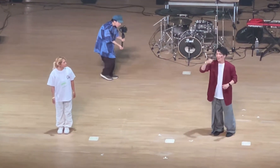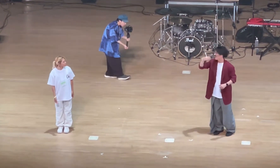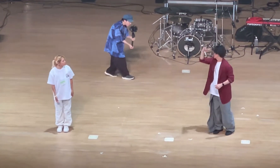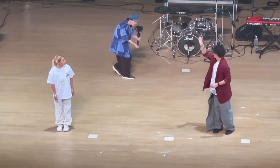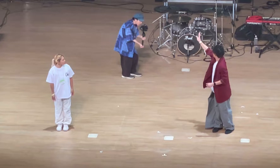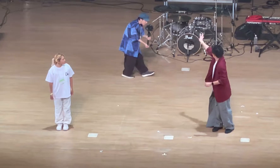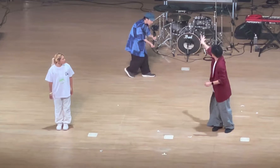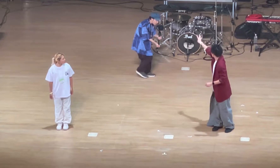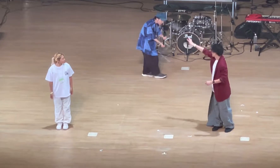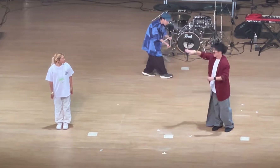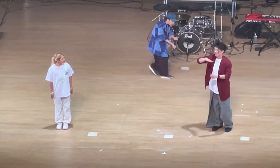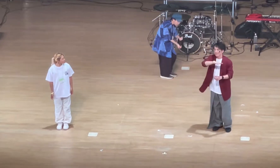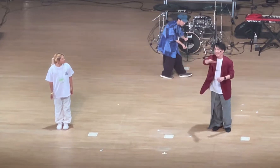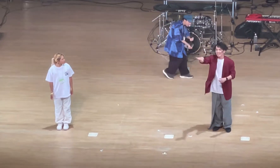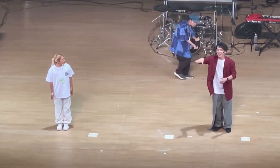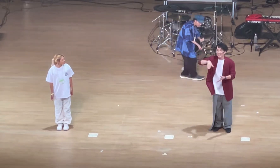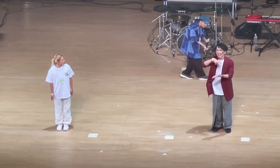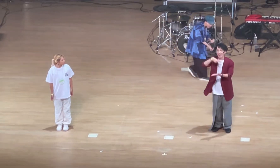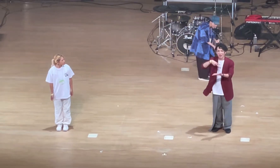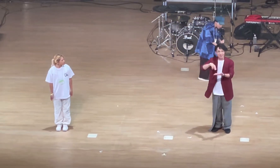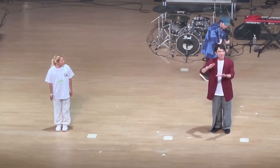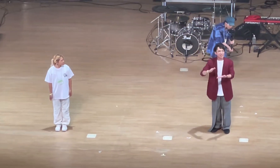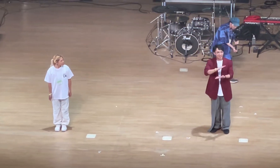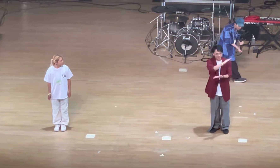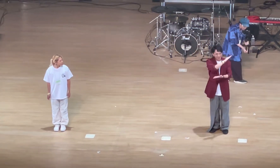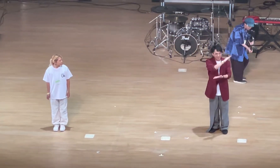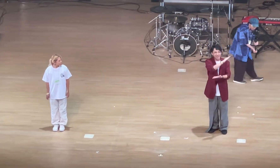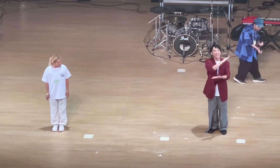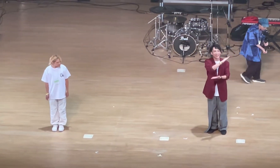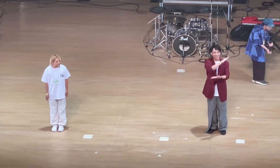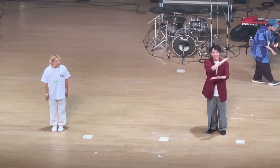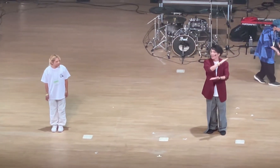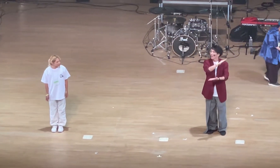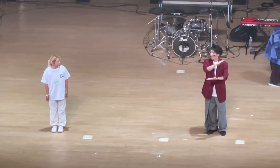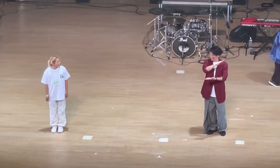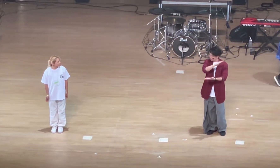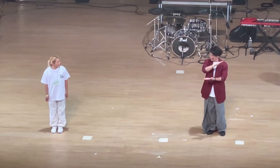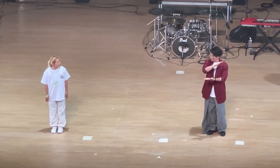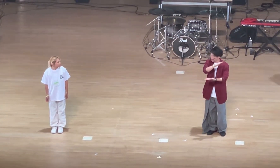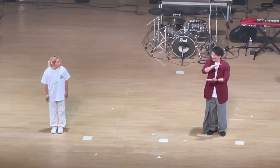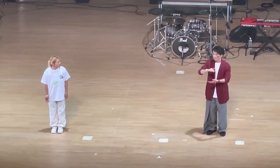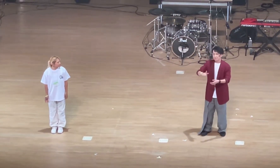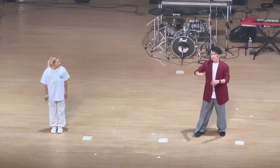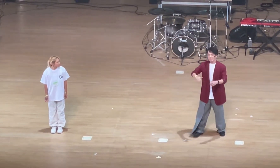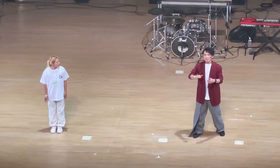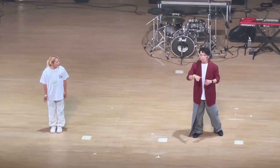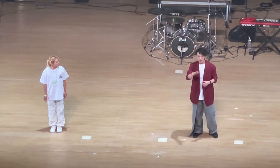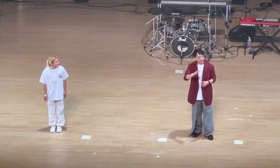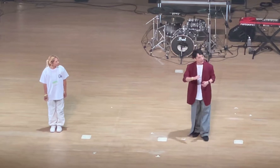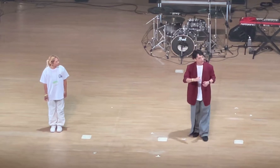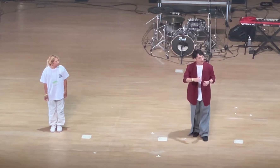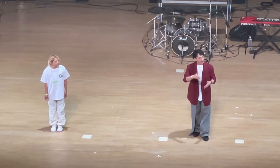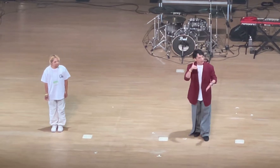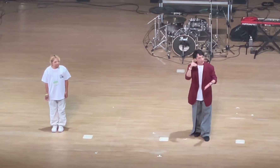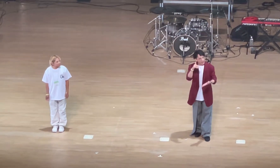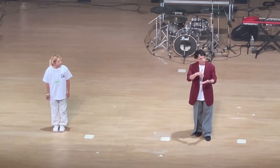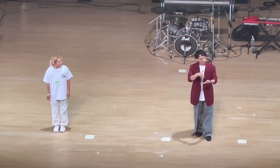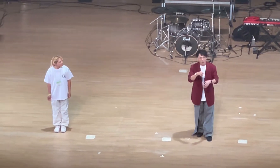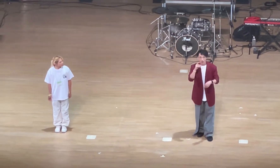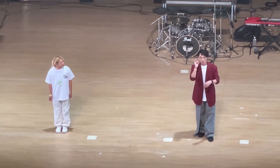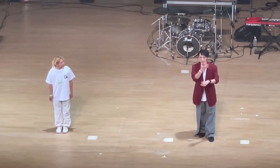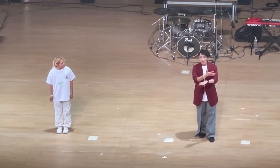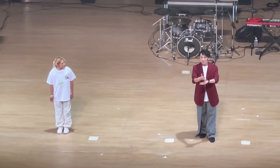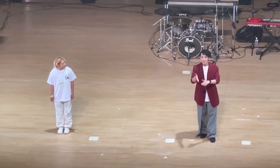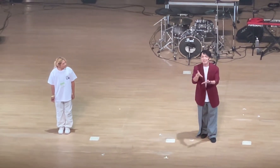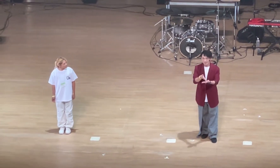たものを4、みんなで踊りましょうでございます。踊る曲はもうね、最